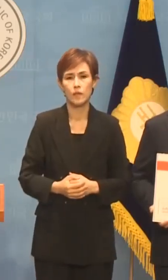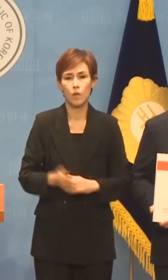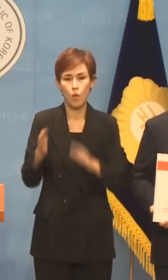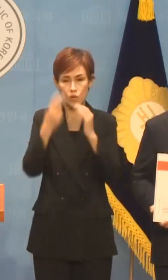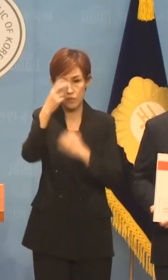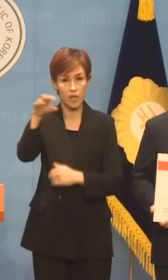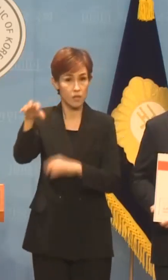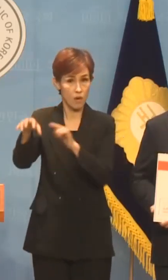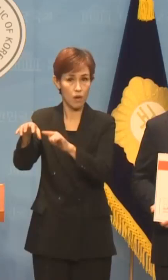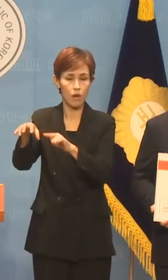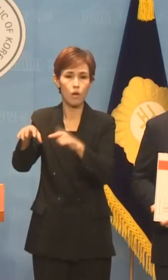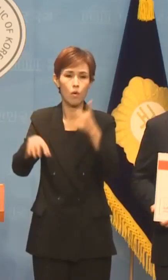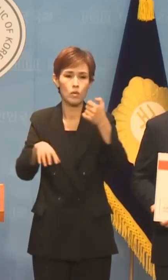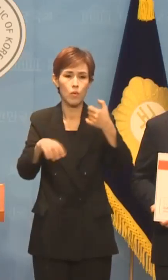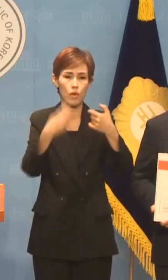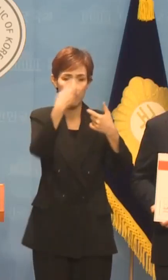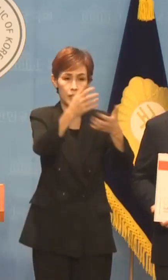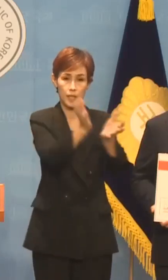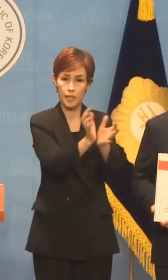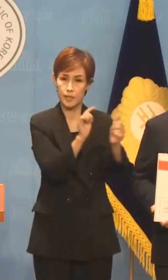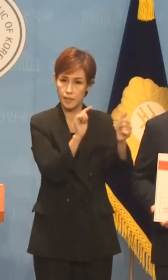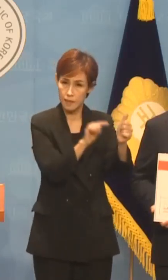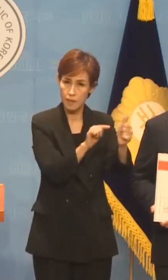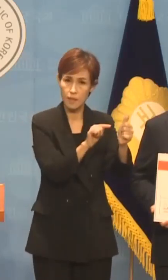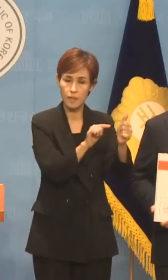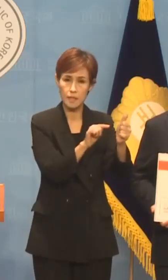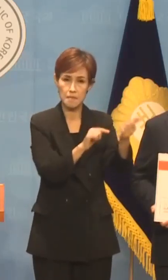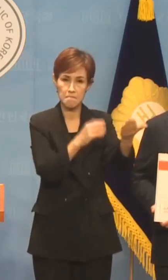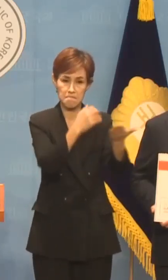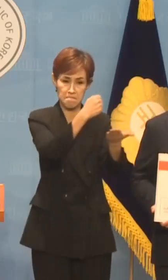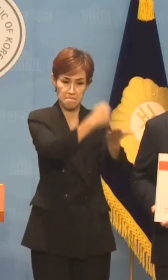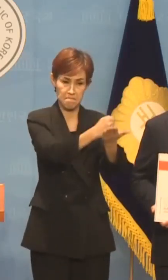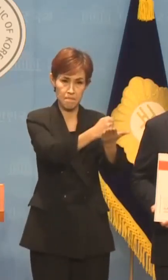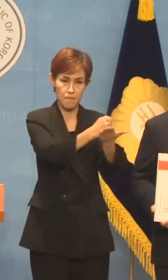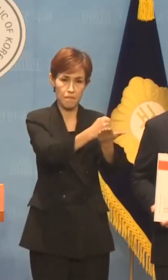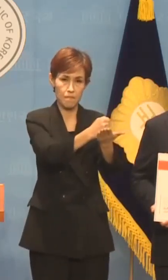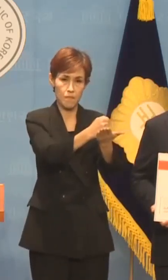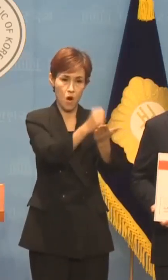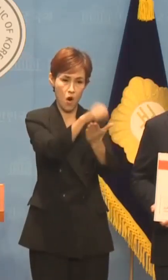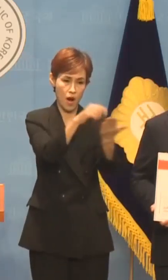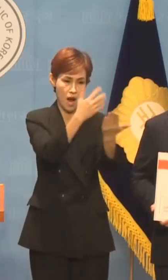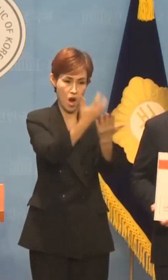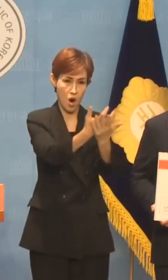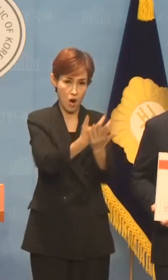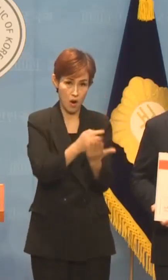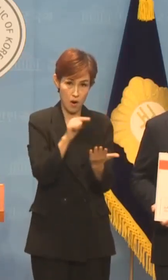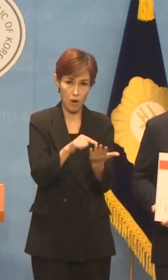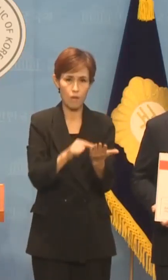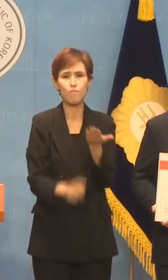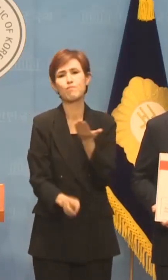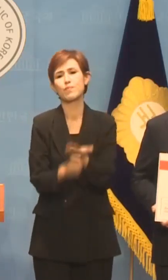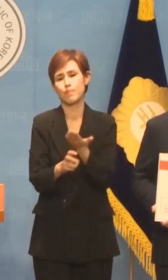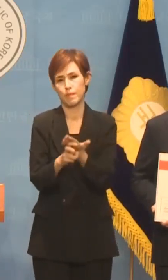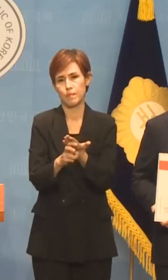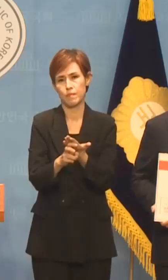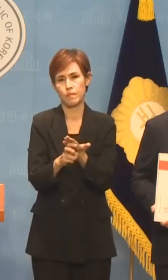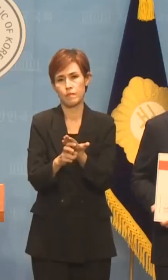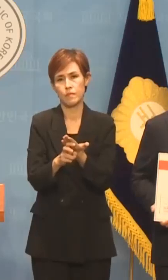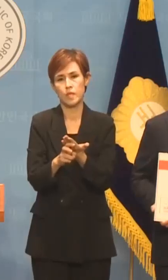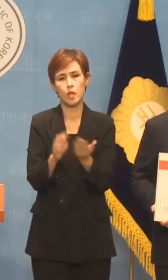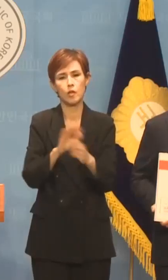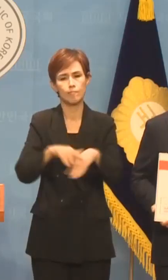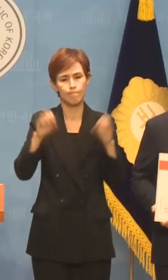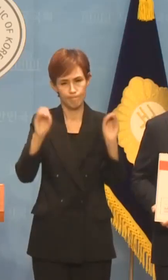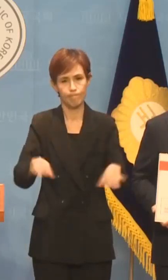공수처가 55 경비단장으로부터 받아낸 출입 허가 공문은 불법적이고 무효일